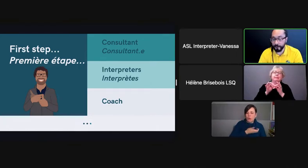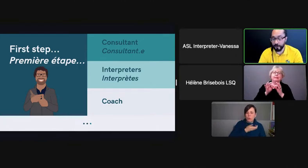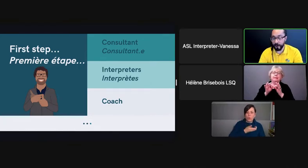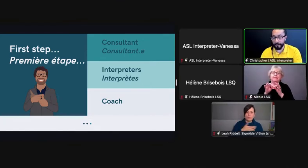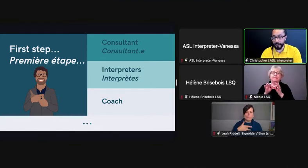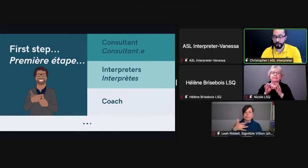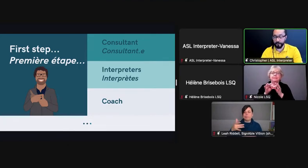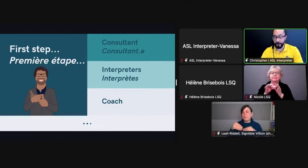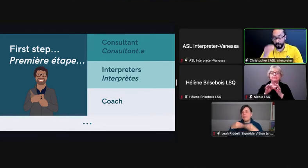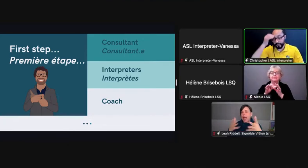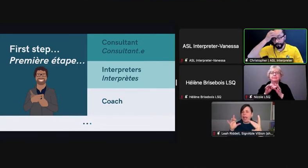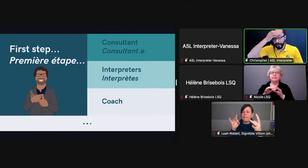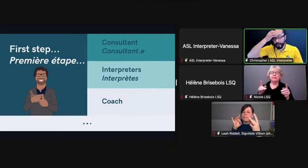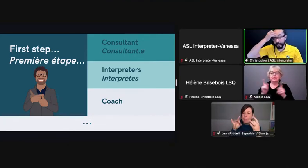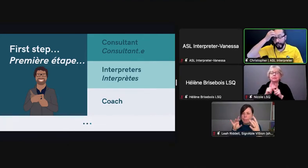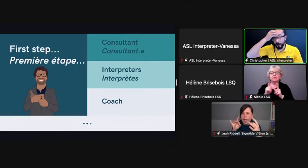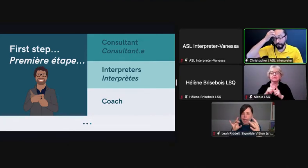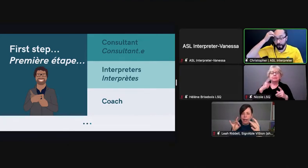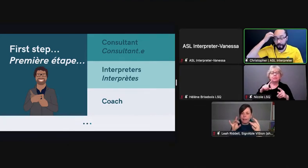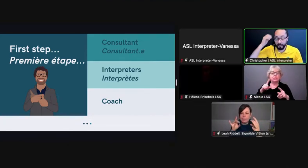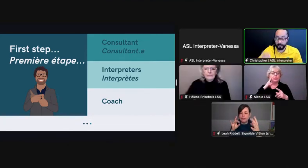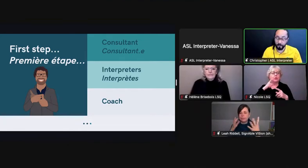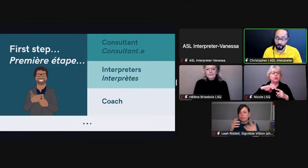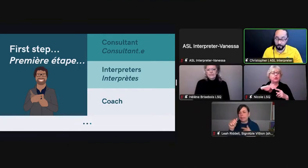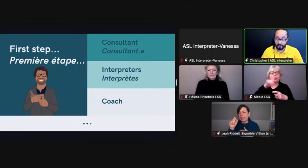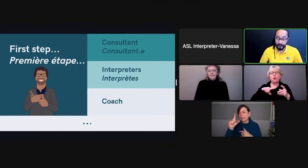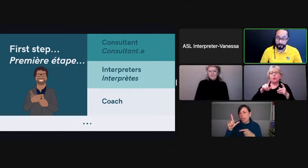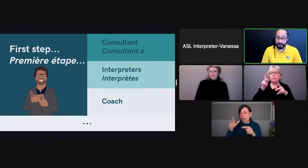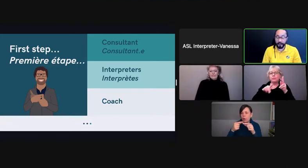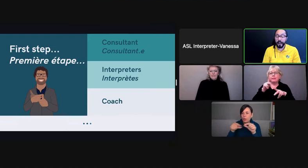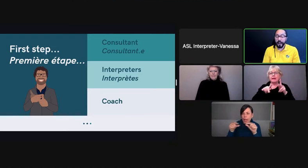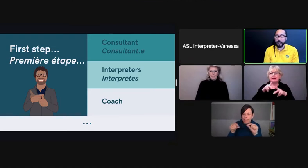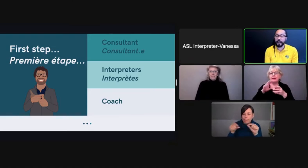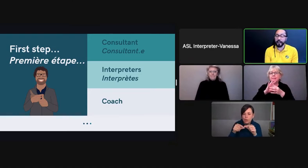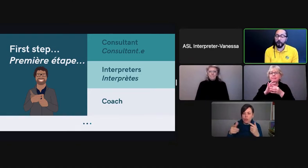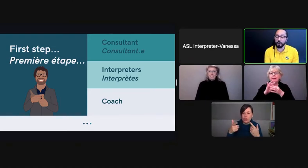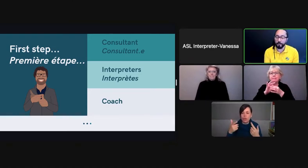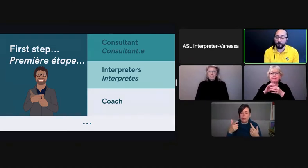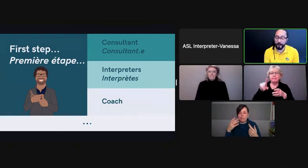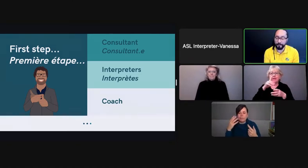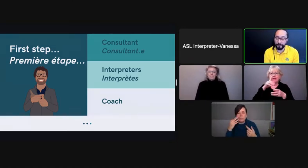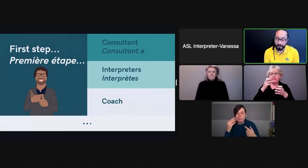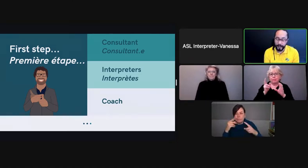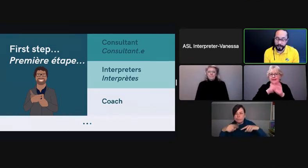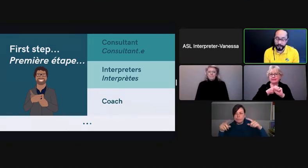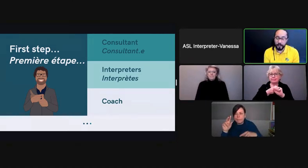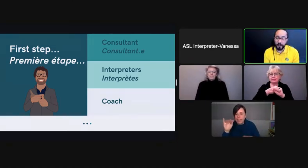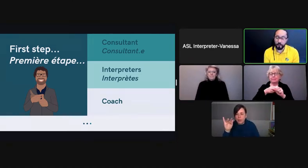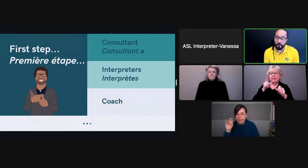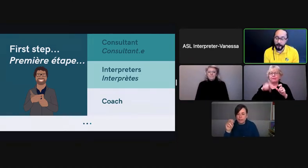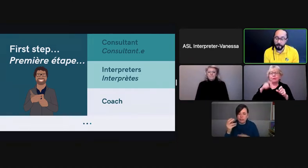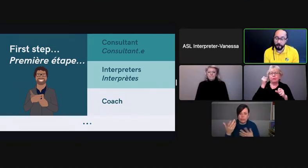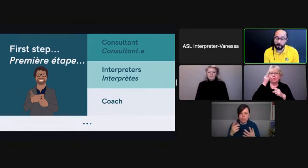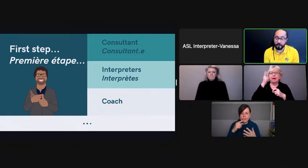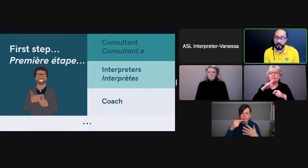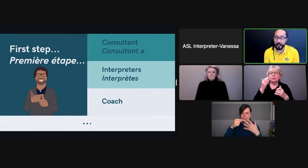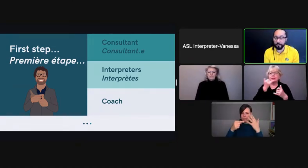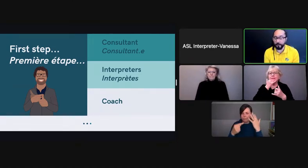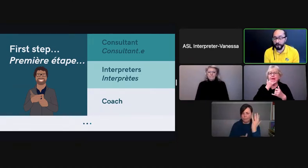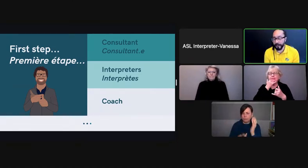Par exemple, pour les membres du public sourds qui veulent participer, ils doivent comprendre ce qui se passe. Ils peuvent